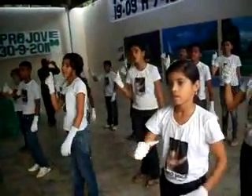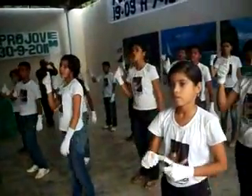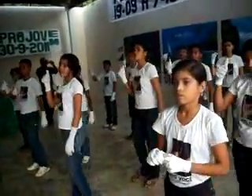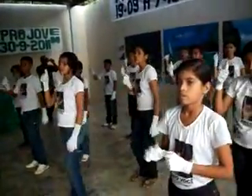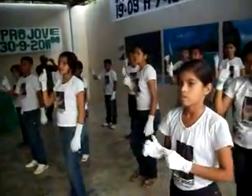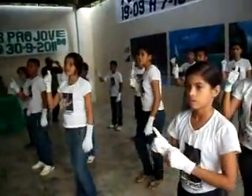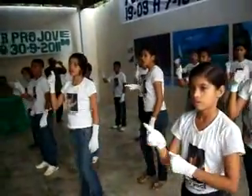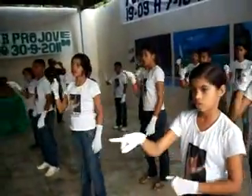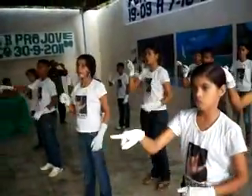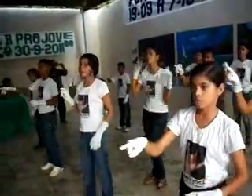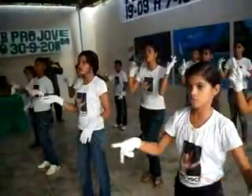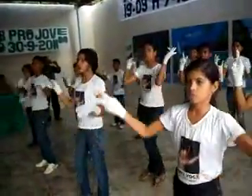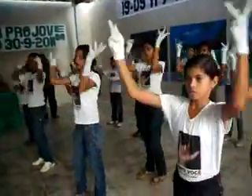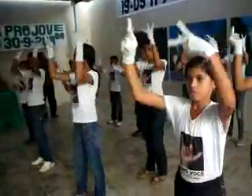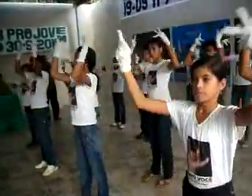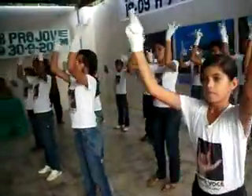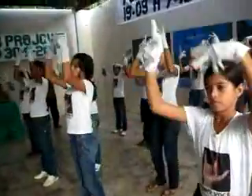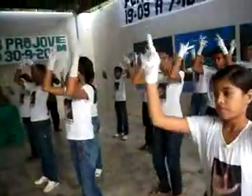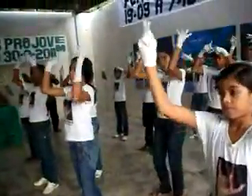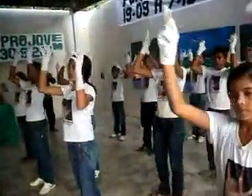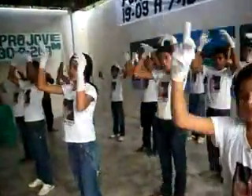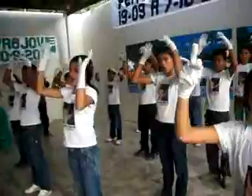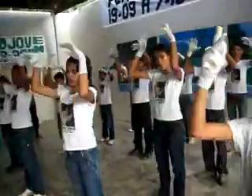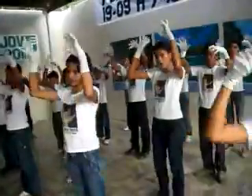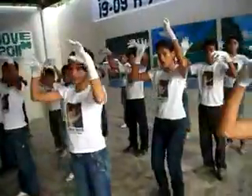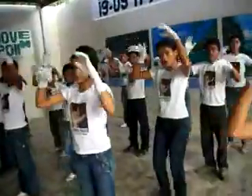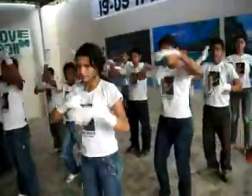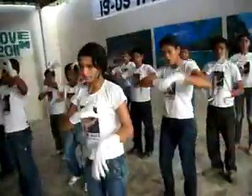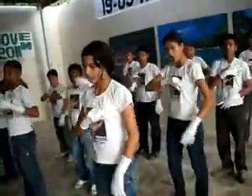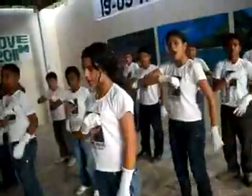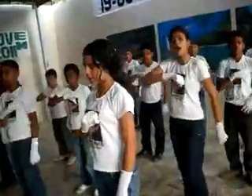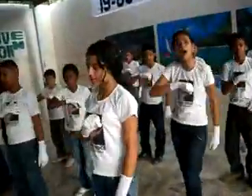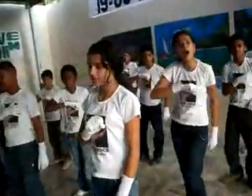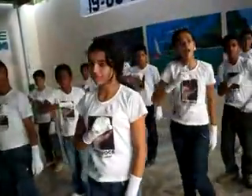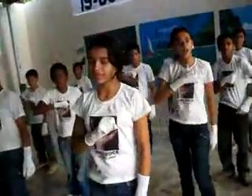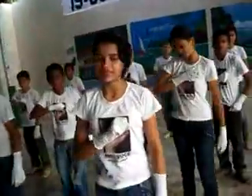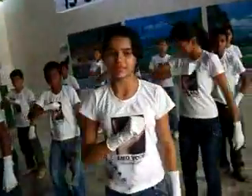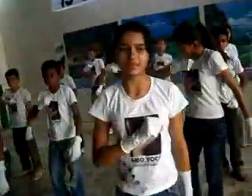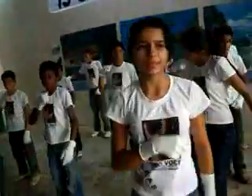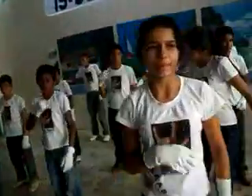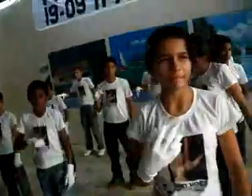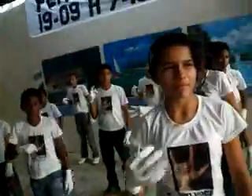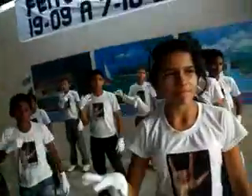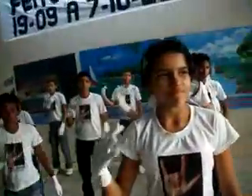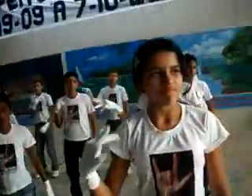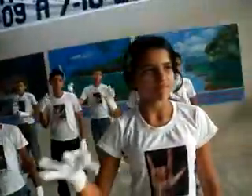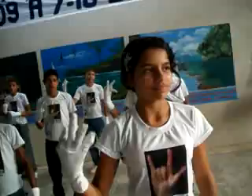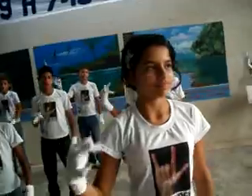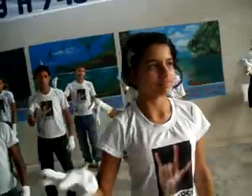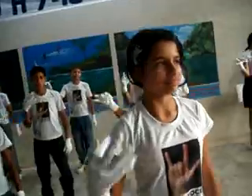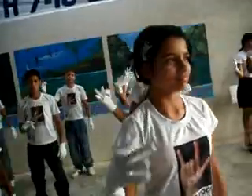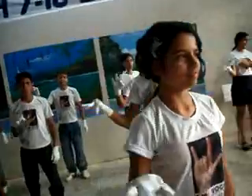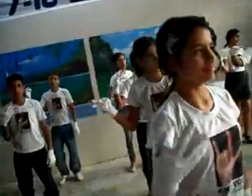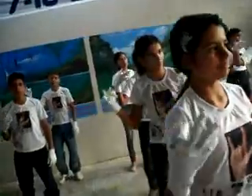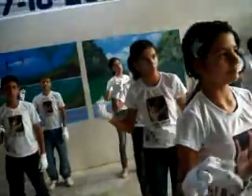Quando a vem, não sei refazer O presente e remitente era Quando a gente refazer O